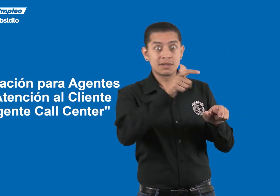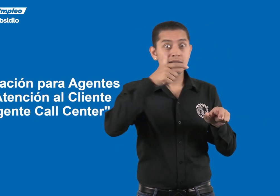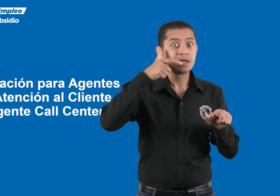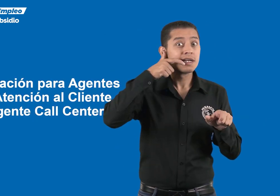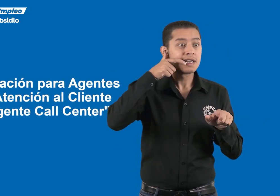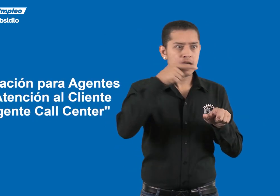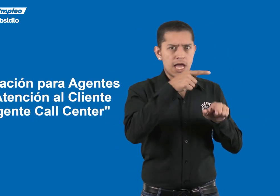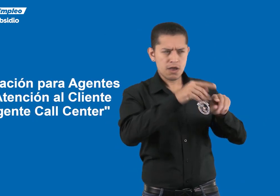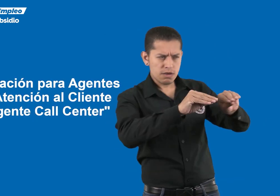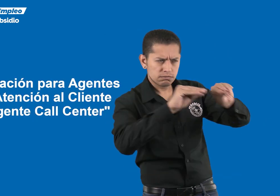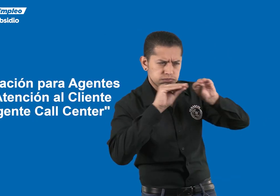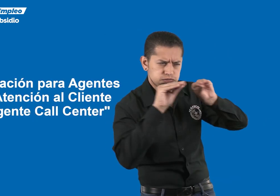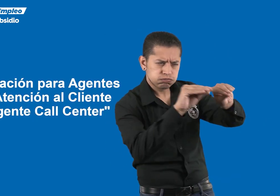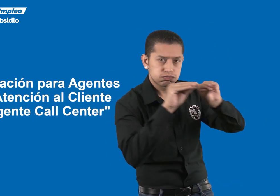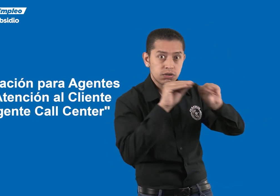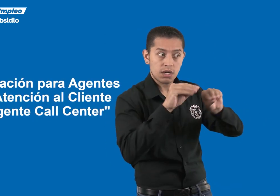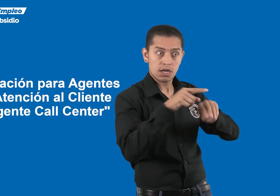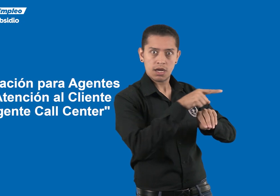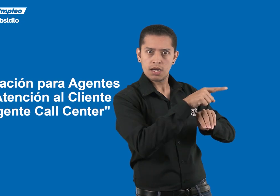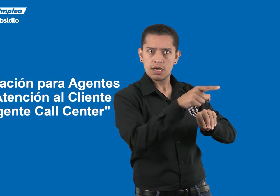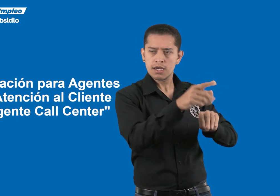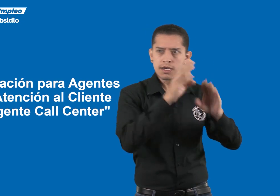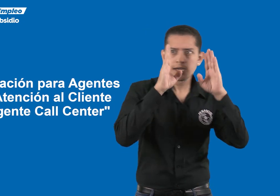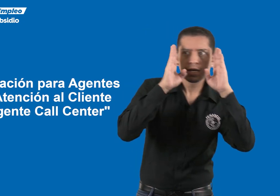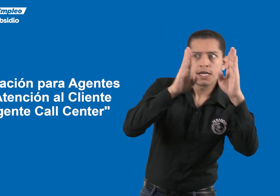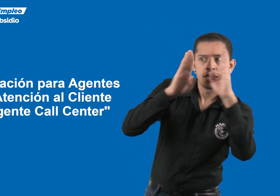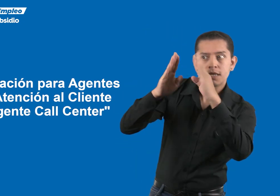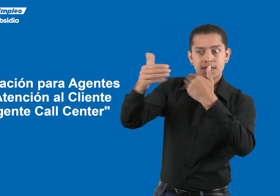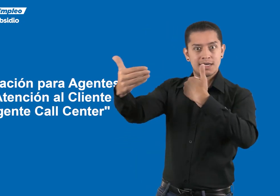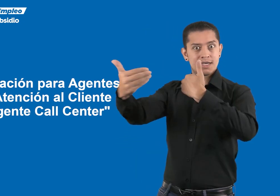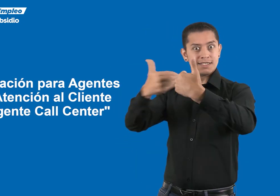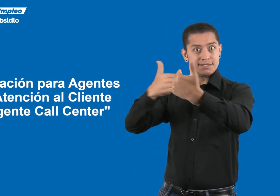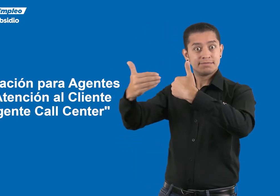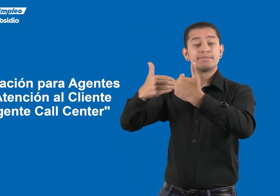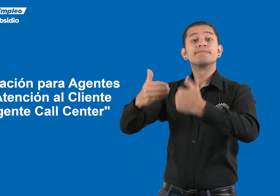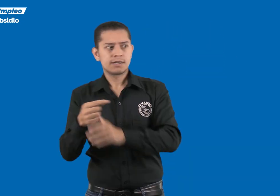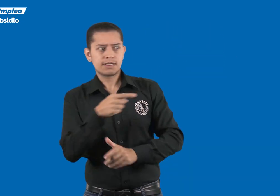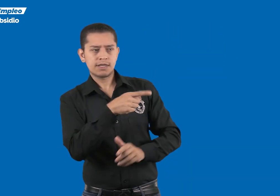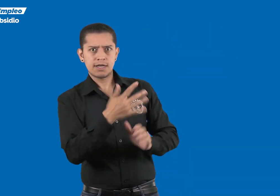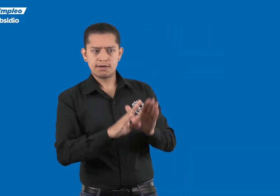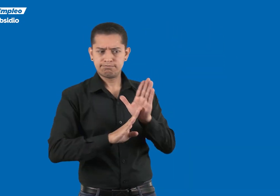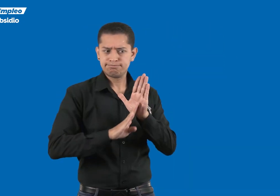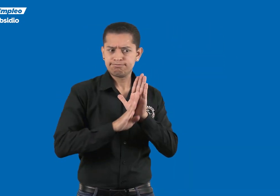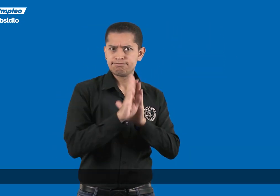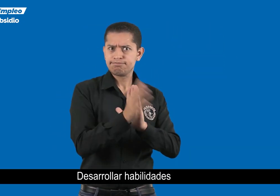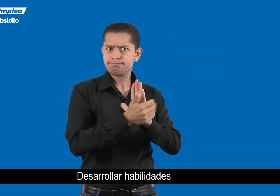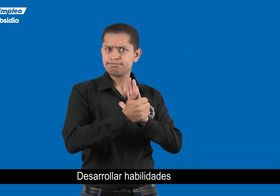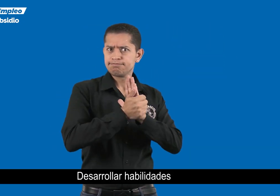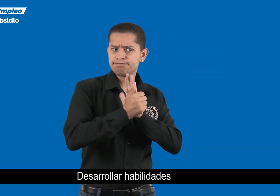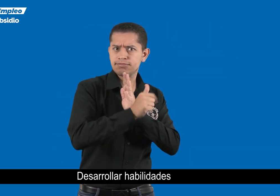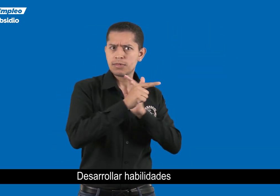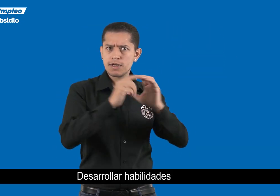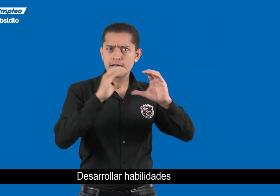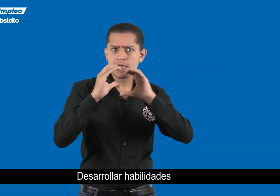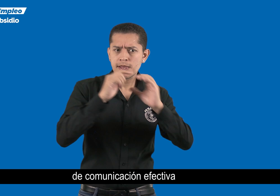Formación para agentes de atención al cliente Agente Call Center Desarrollar habilidades de